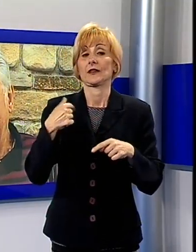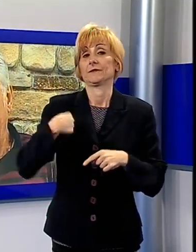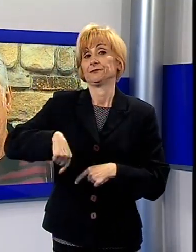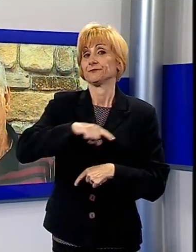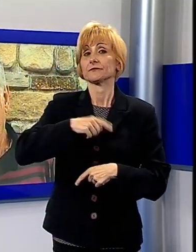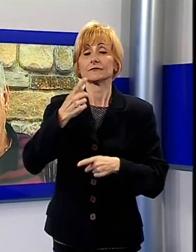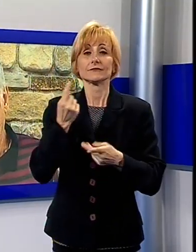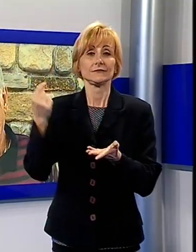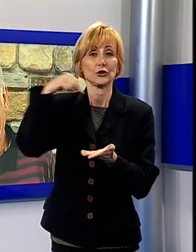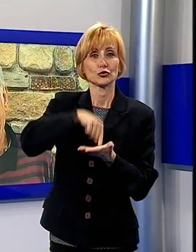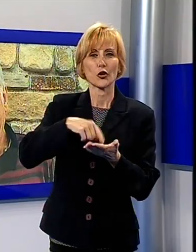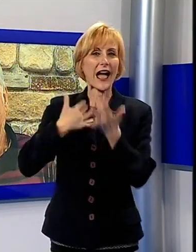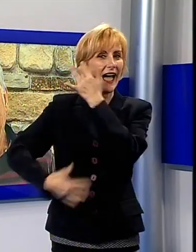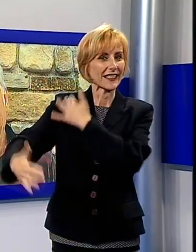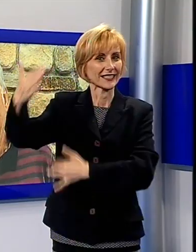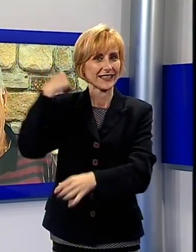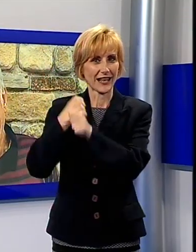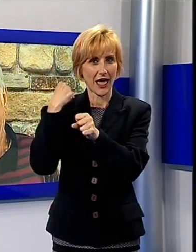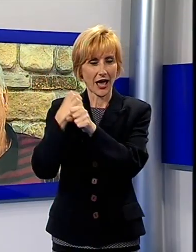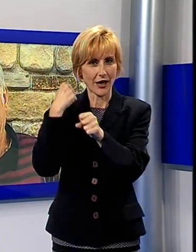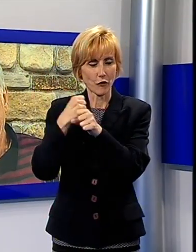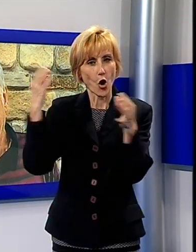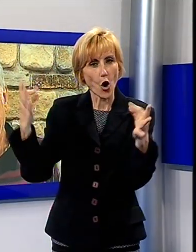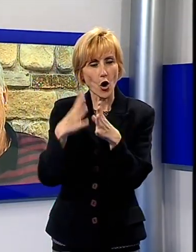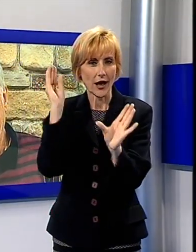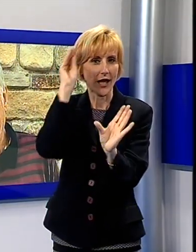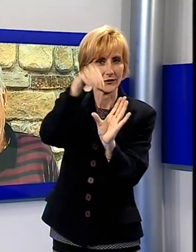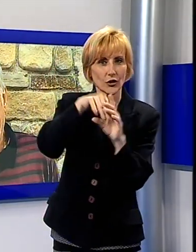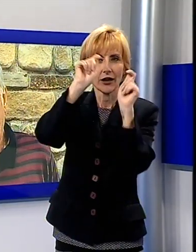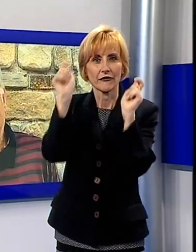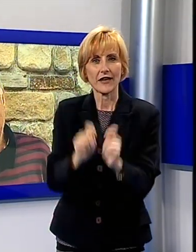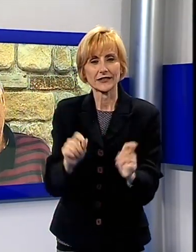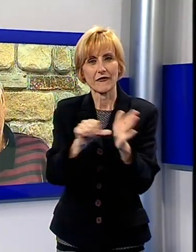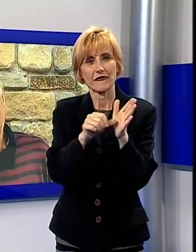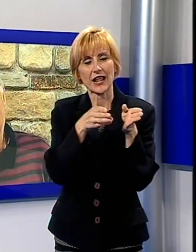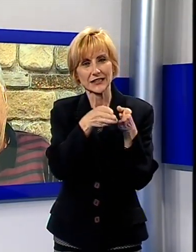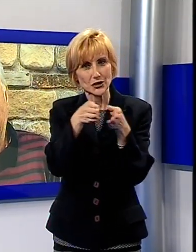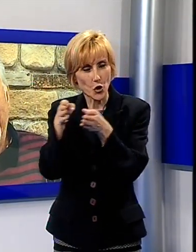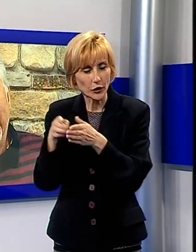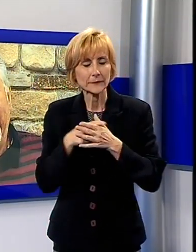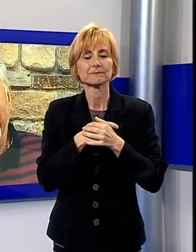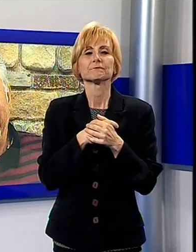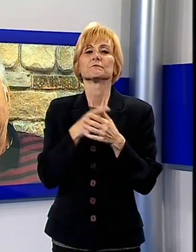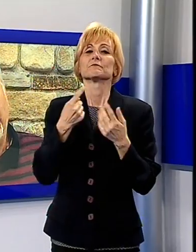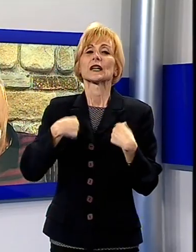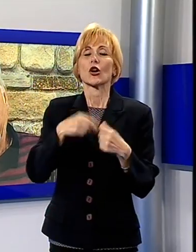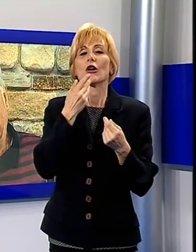del nostro borgo, sempre nell'ambito del Festival delle Frazioni, nel quale abbiamo aderito con